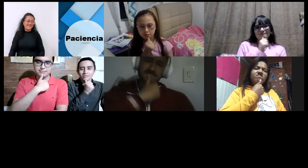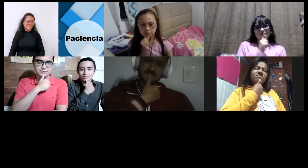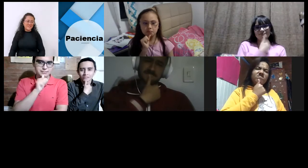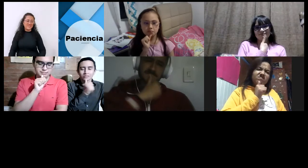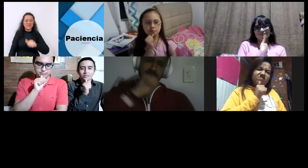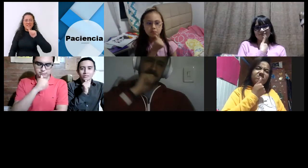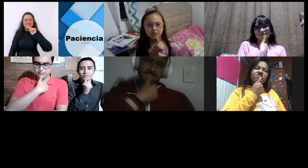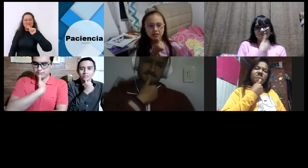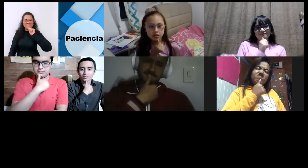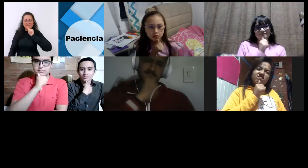Sufrir.